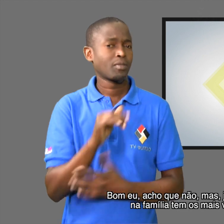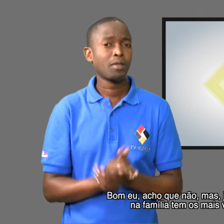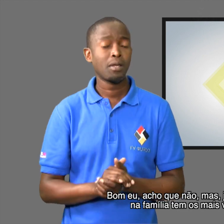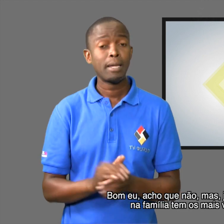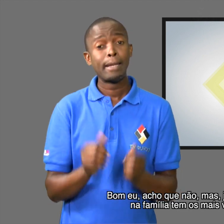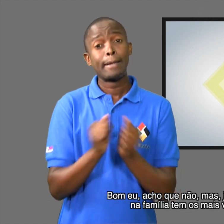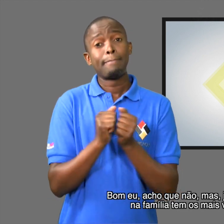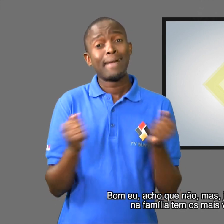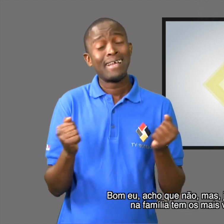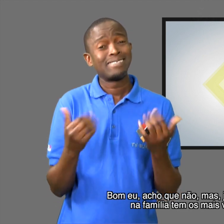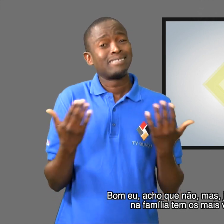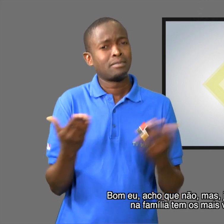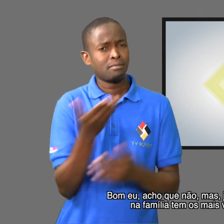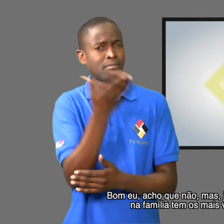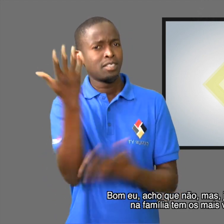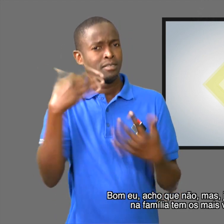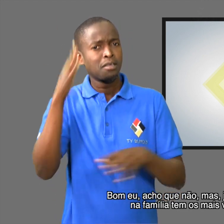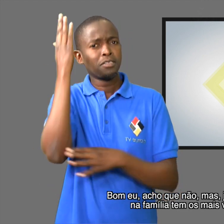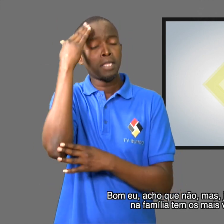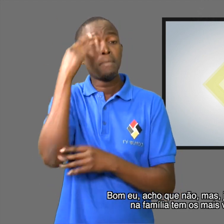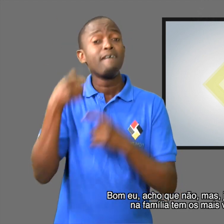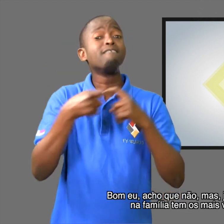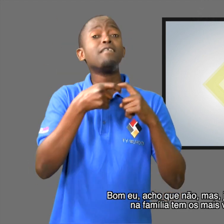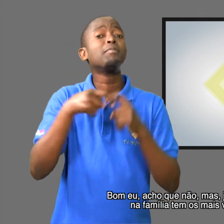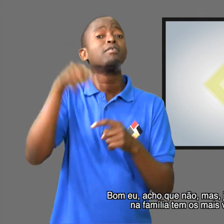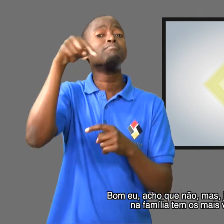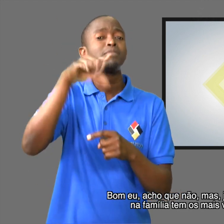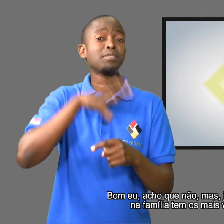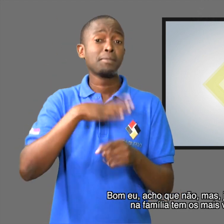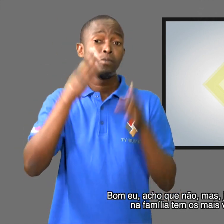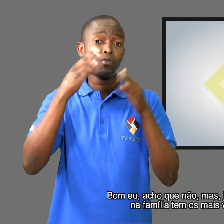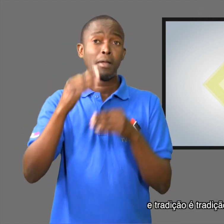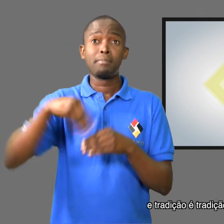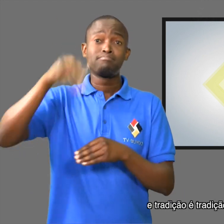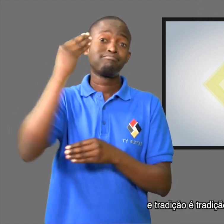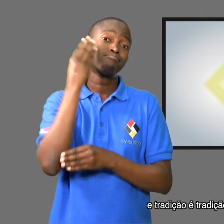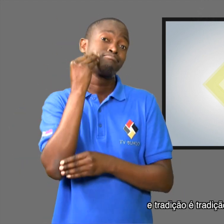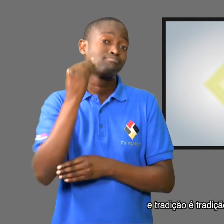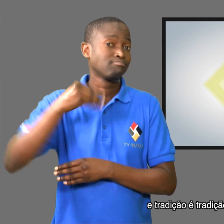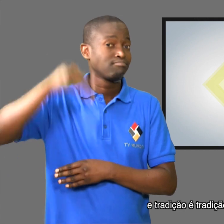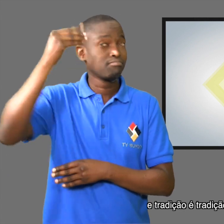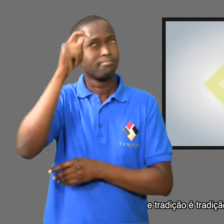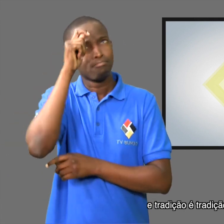Bom, eu acho que não, mas já sabes que na família tem os mais velhos e